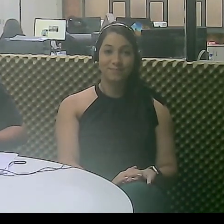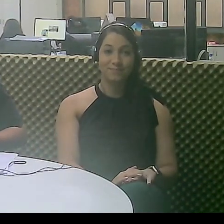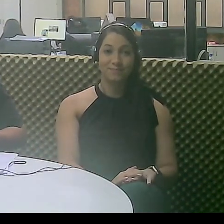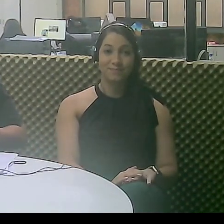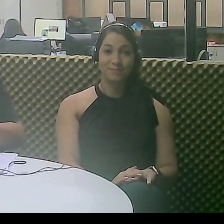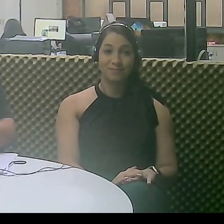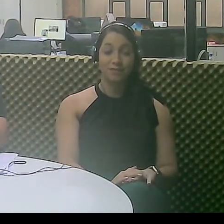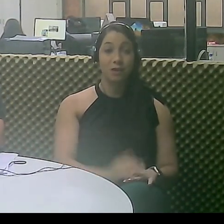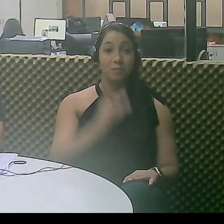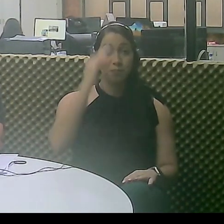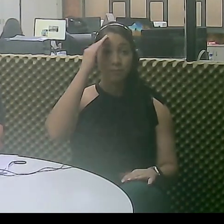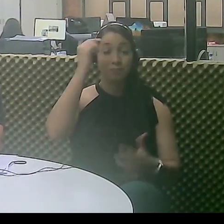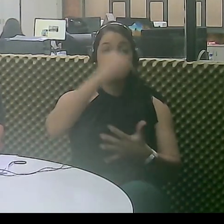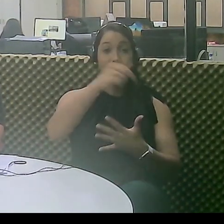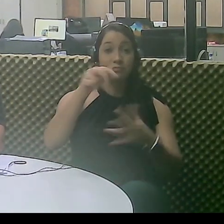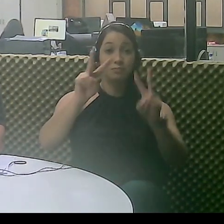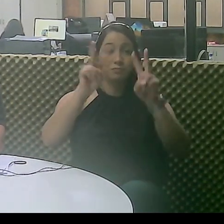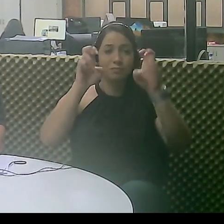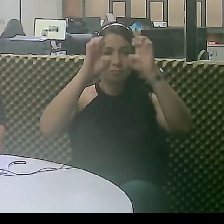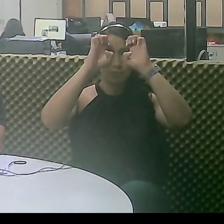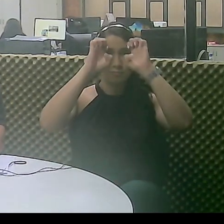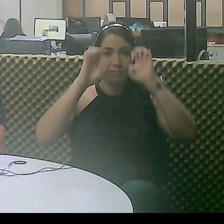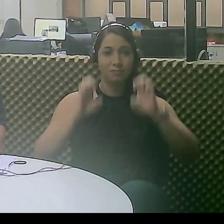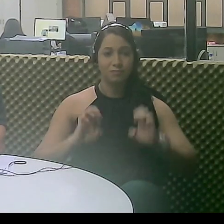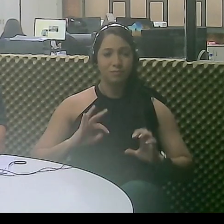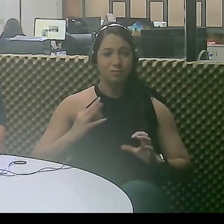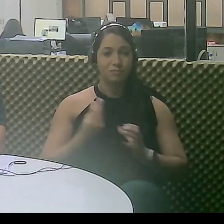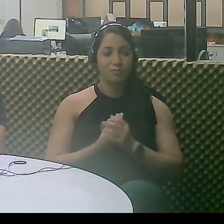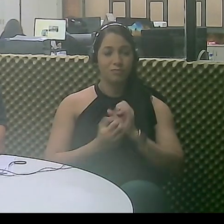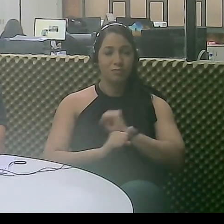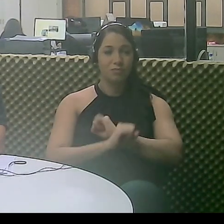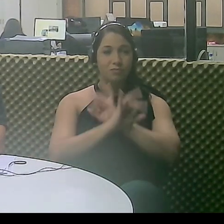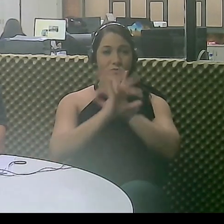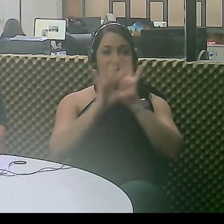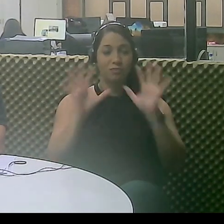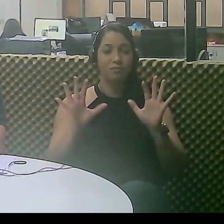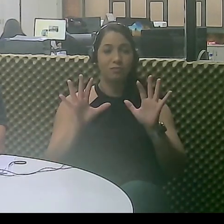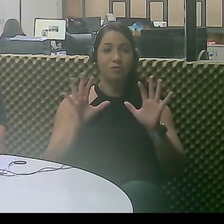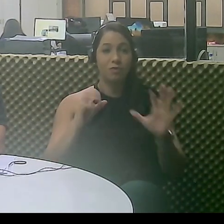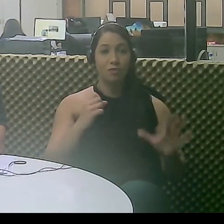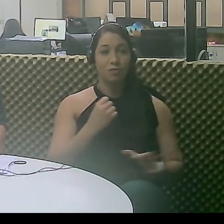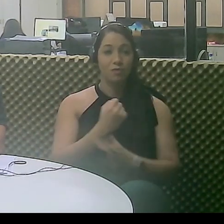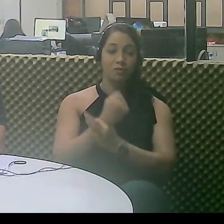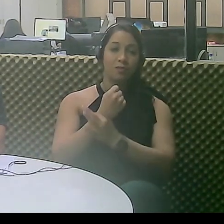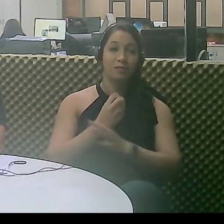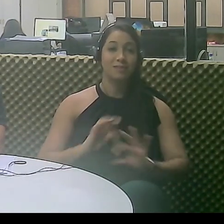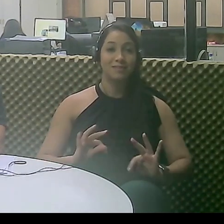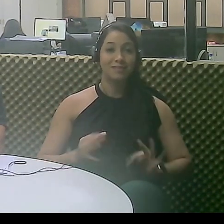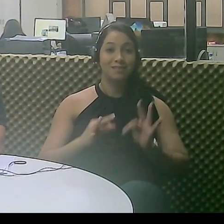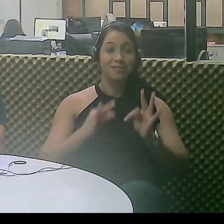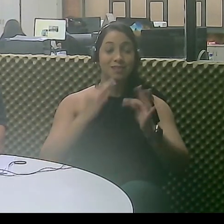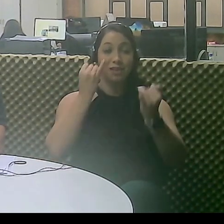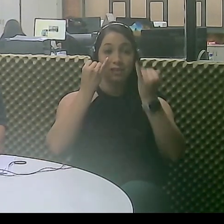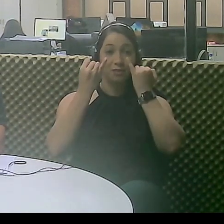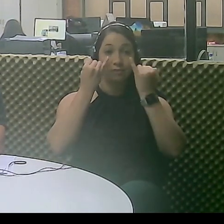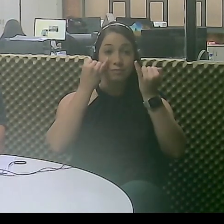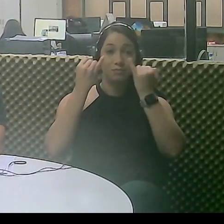Estarão em destaque os temas Ética, Integridade e Transparência, Proteção e Tecnologia de